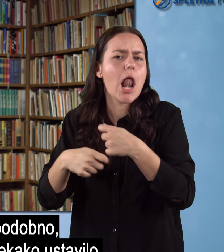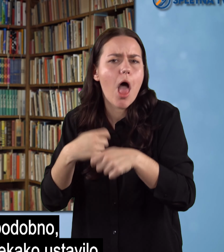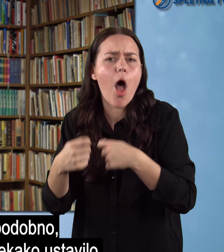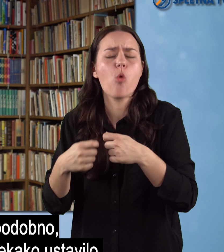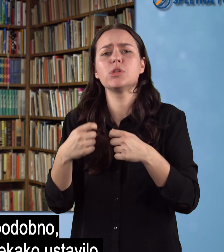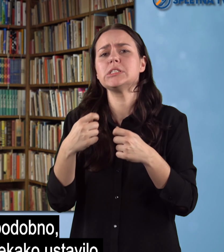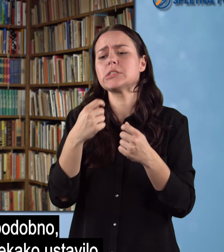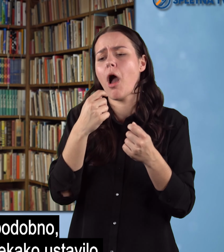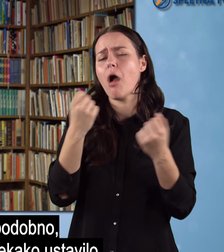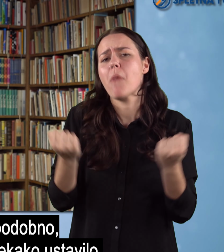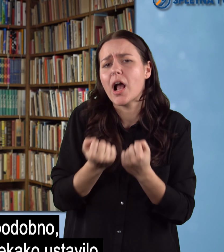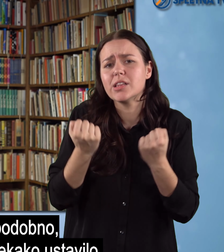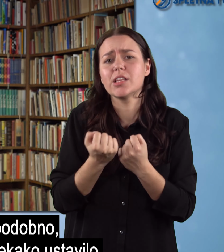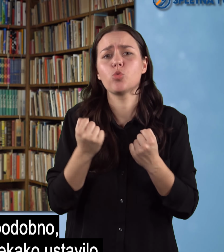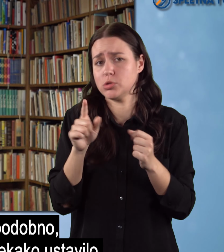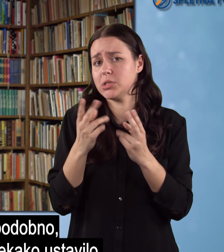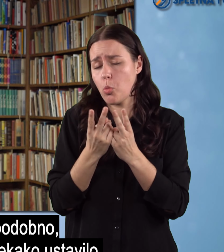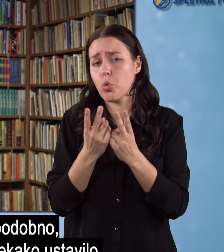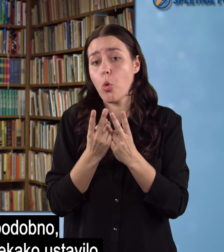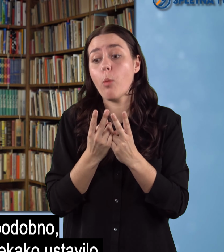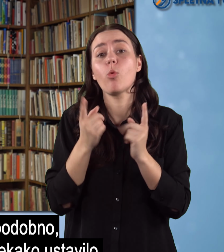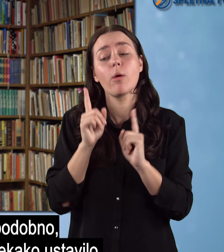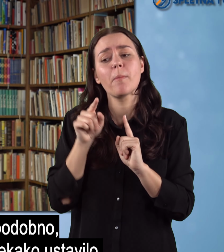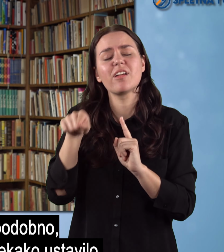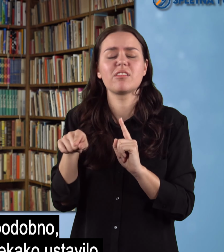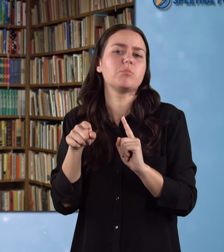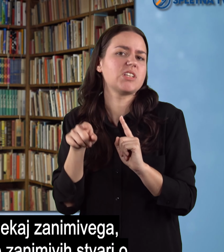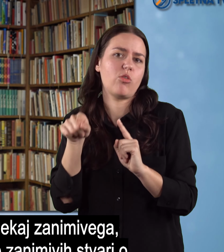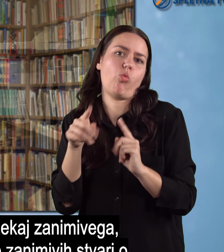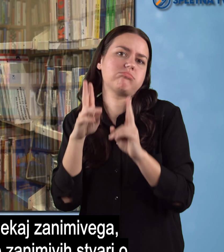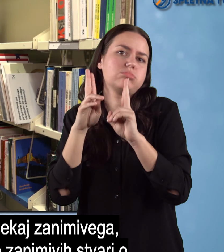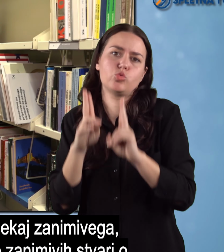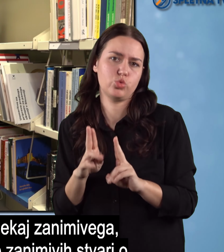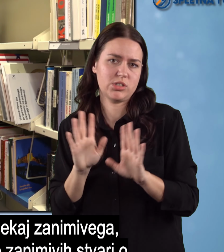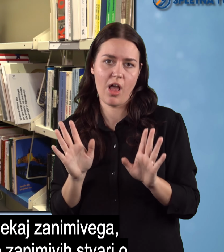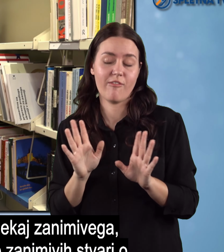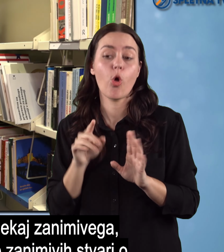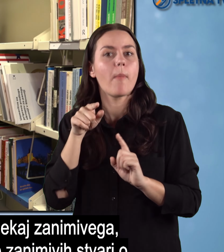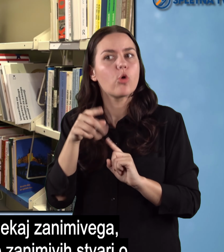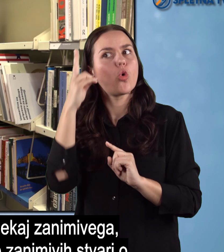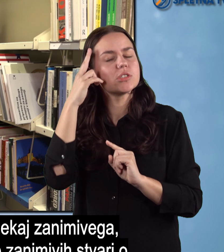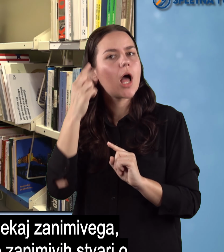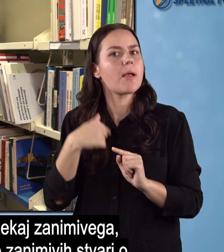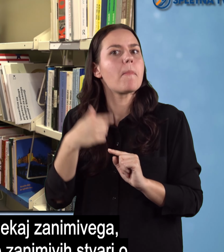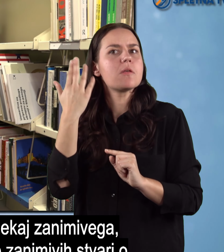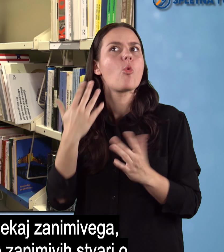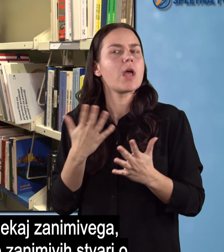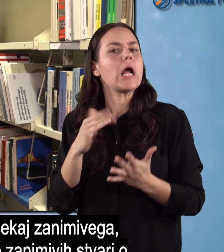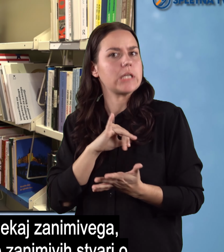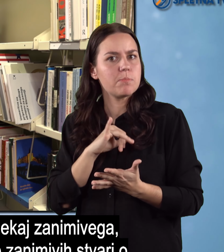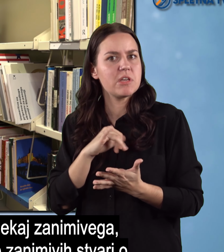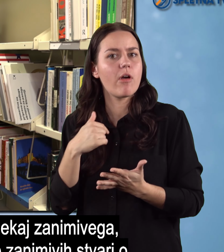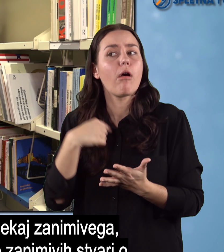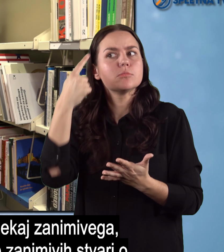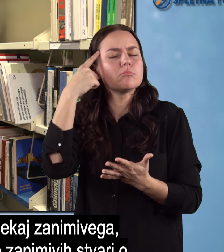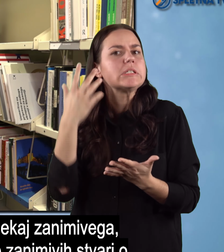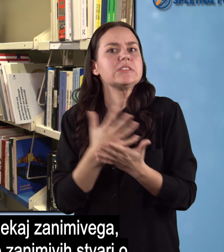podobno, ampak tam se je nekako ustavilo. Ampak to znanje mi je bilo nekaj zanimivega, izvedela sem